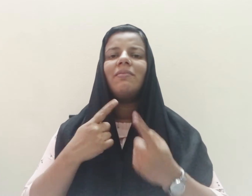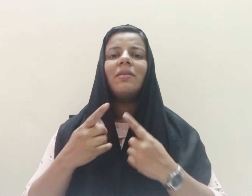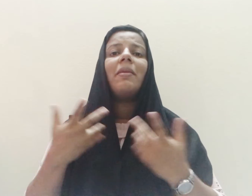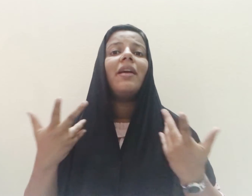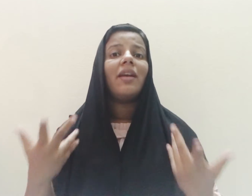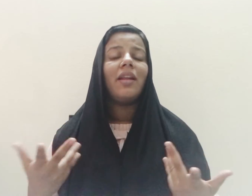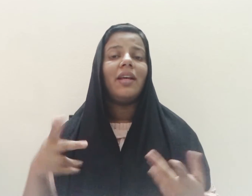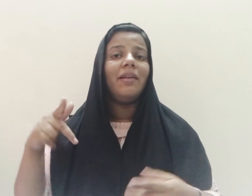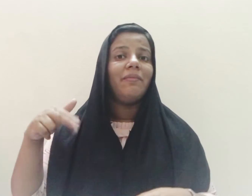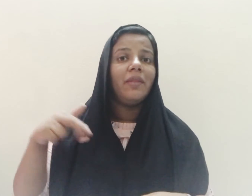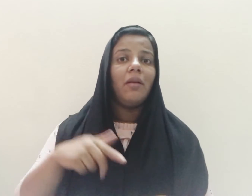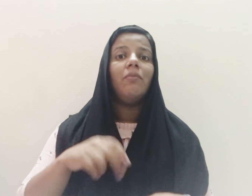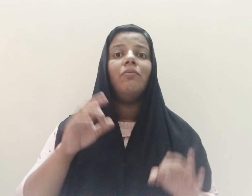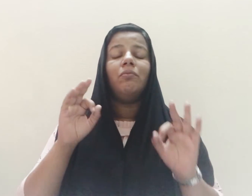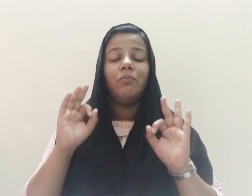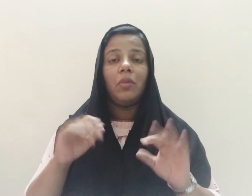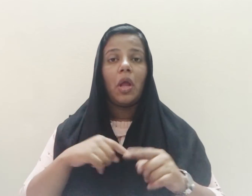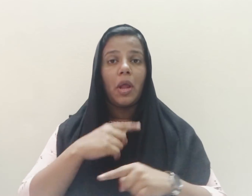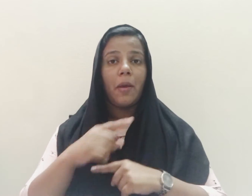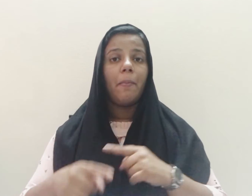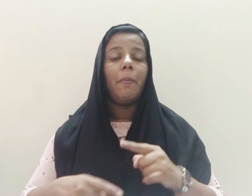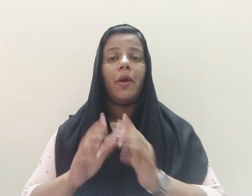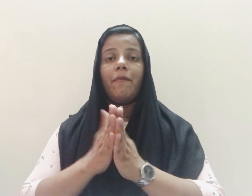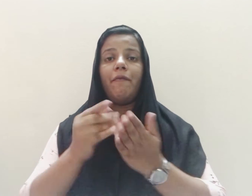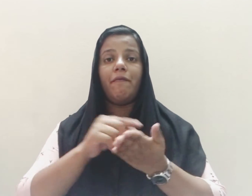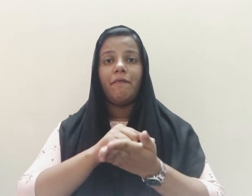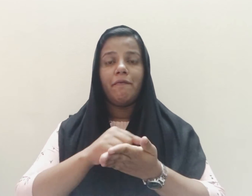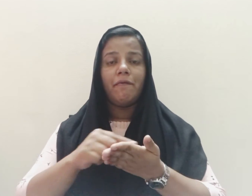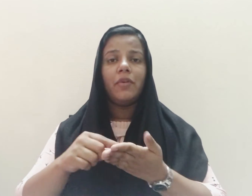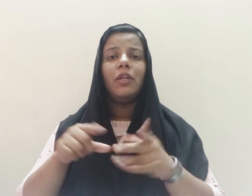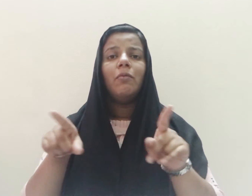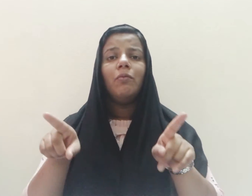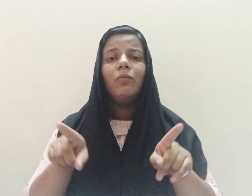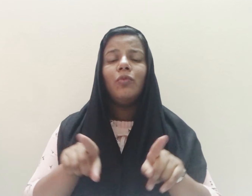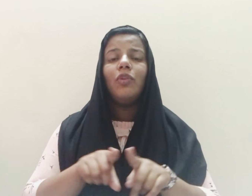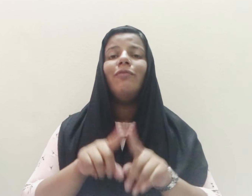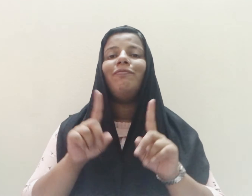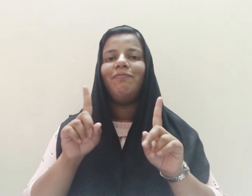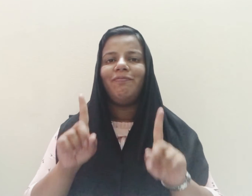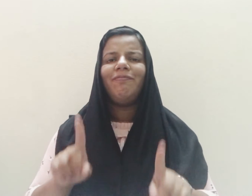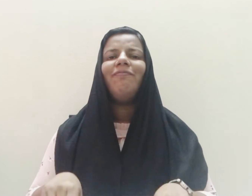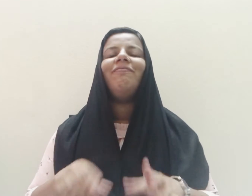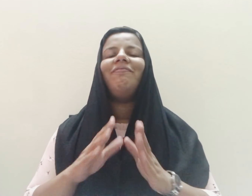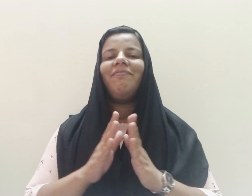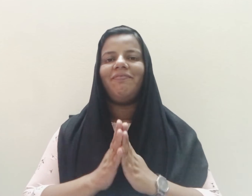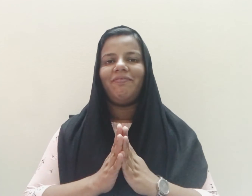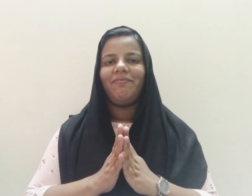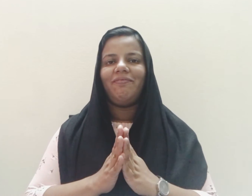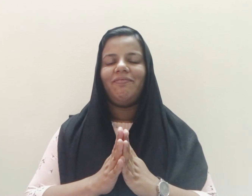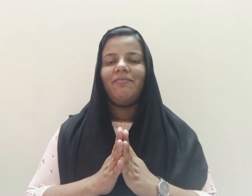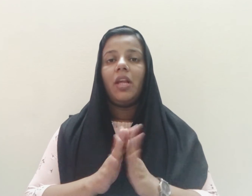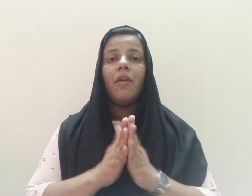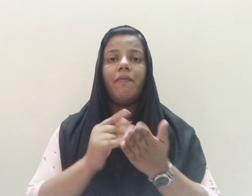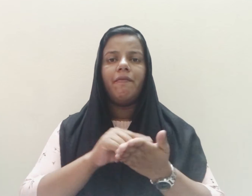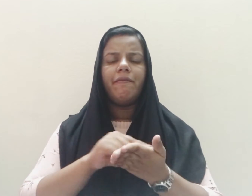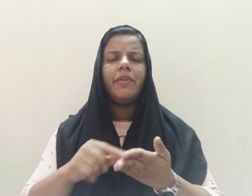നമ്മുടെ വിശ്വാസിയുടെ നടപ്പ് എപ്പോഴും ദൈവവചനത്തിൻ്റെ ആമേൻ അനുസൃതമായ നടപ്പായിരിക്കണം. വചനം എന്തു